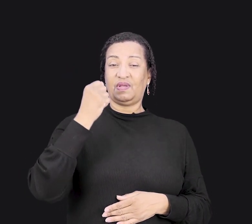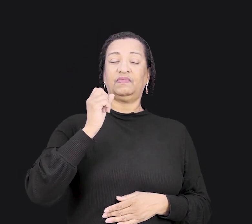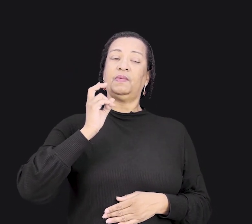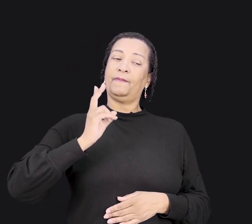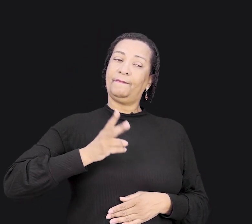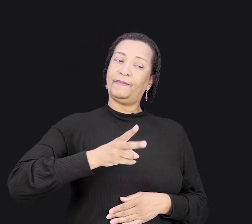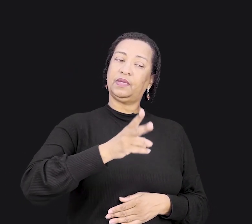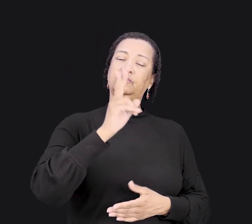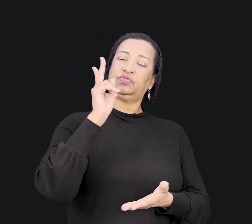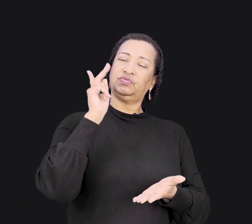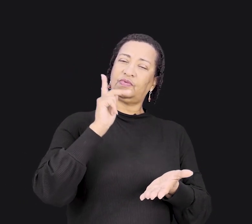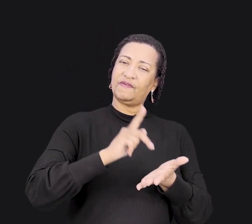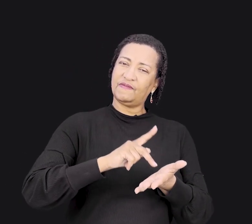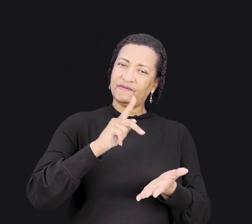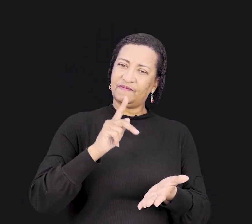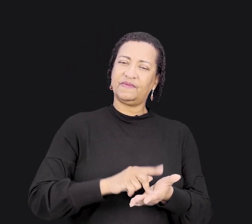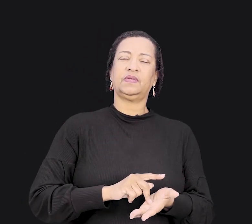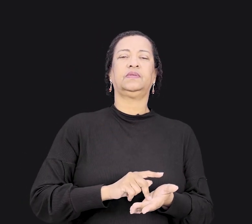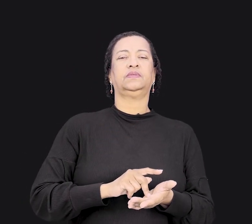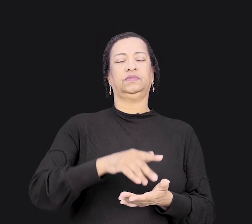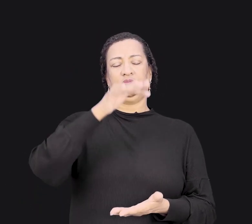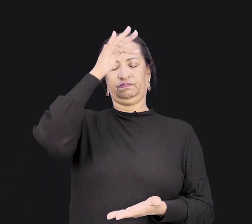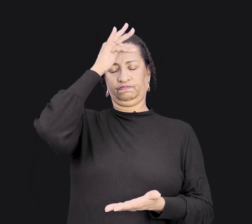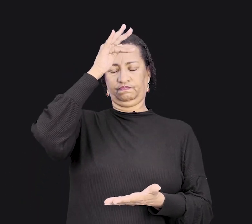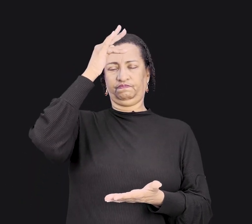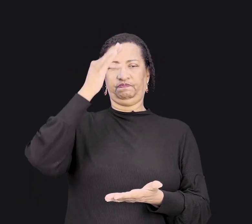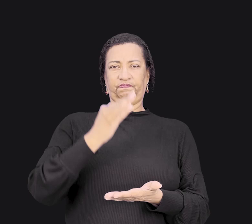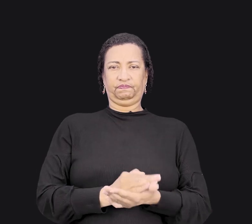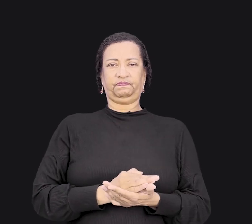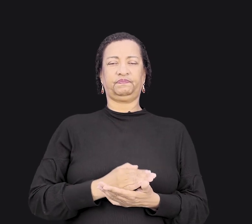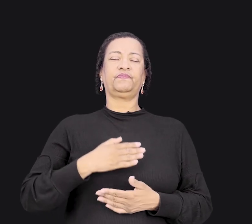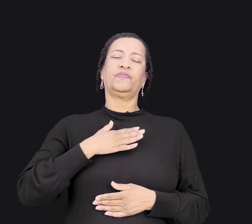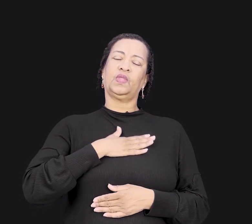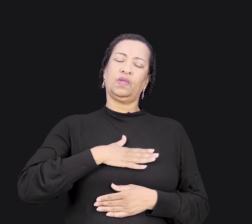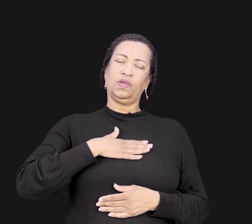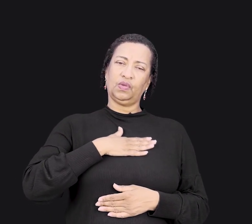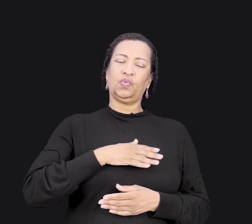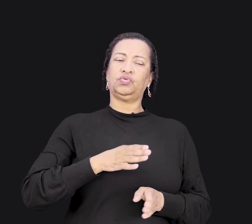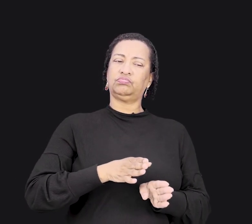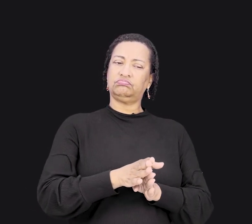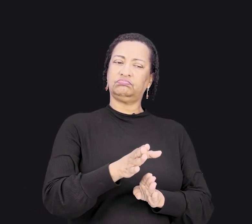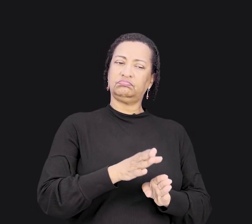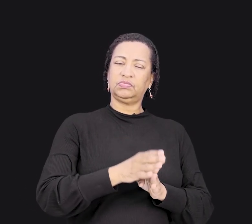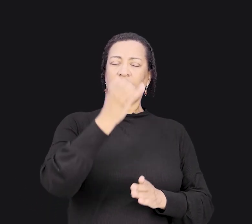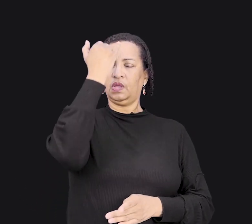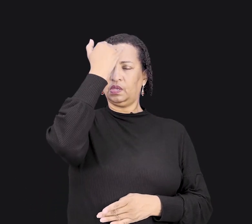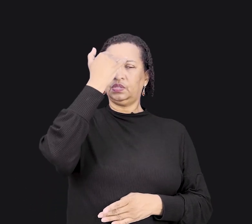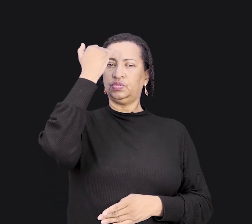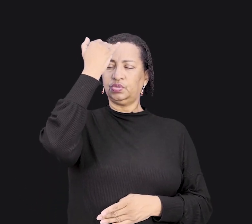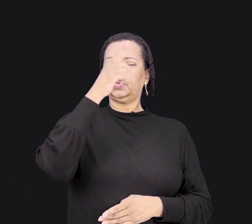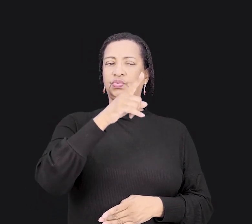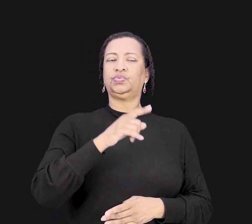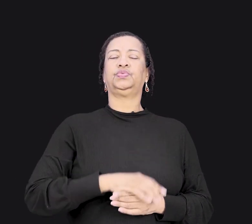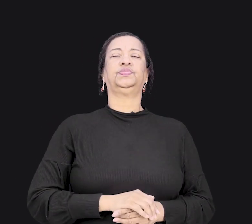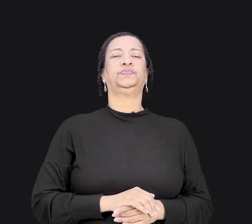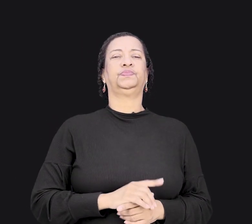mantivessem verdadeiros na fé. Eu gosto dessa exortação de Judas. Edifiquem, porém, amados,